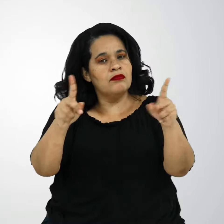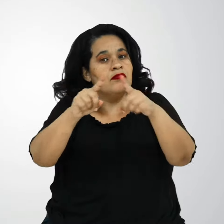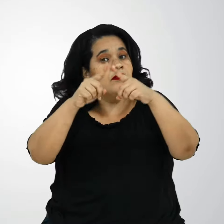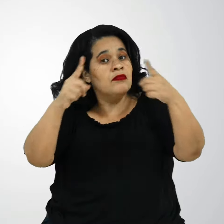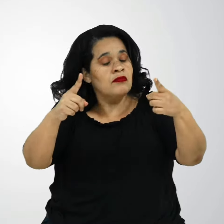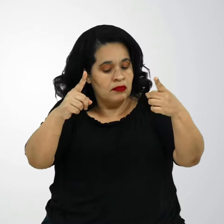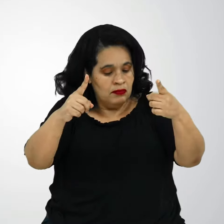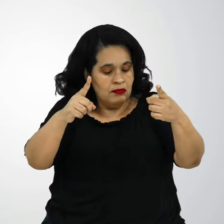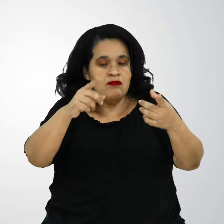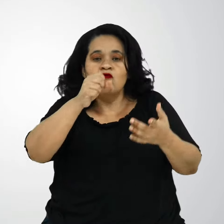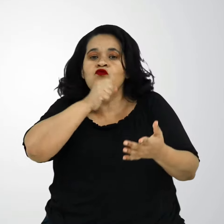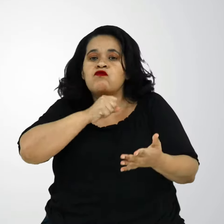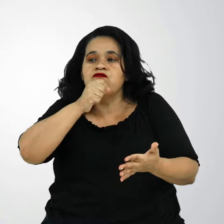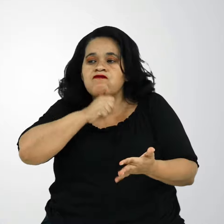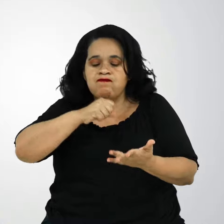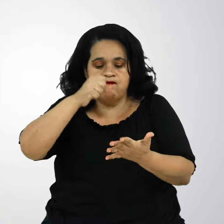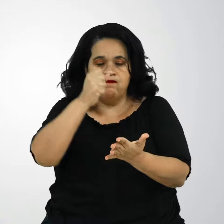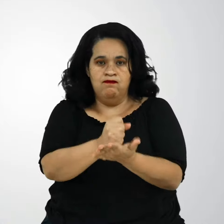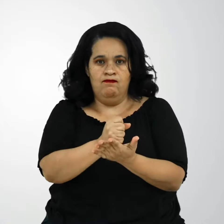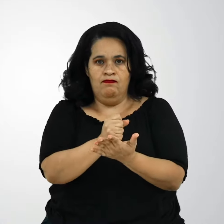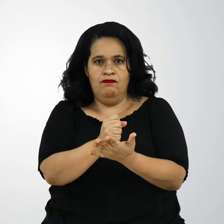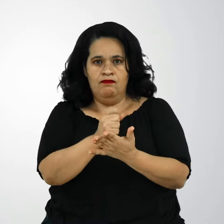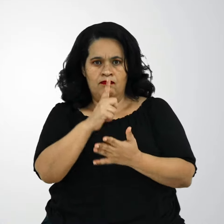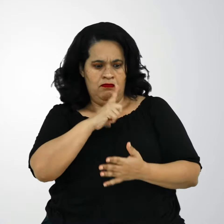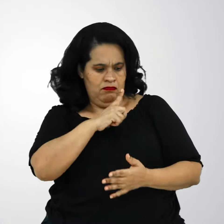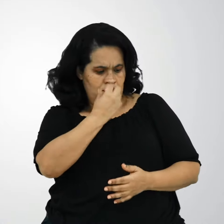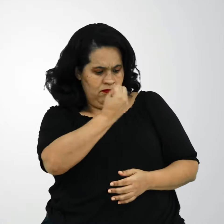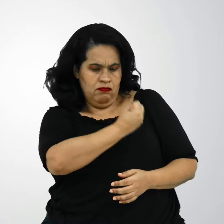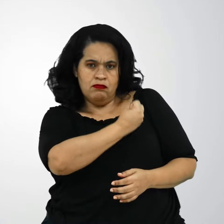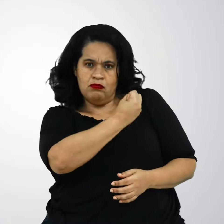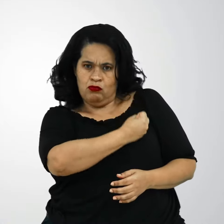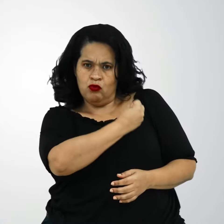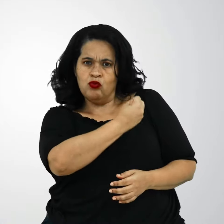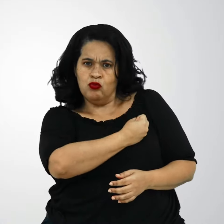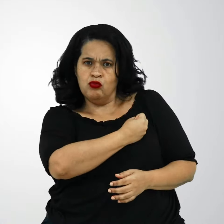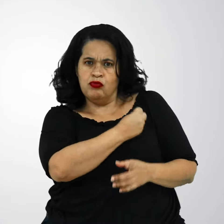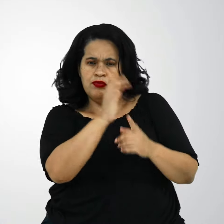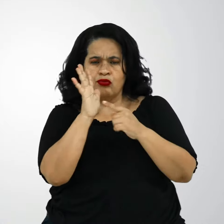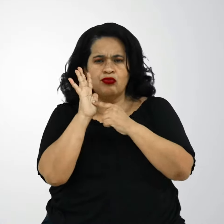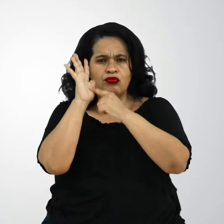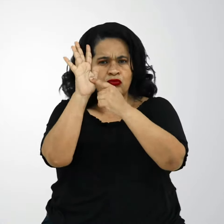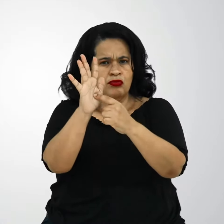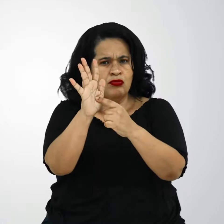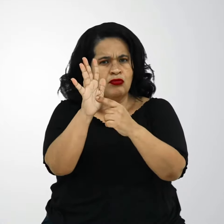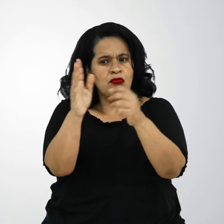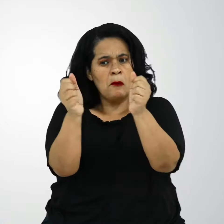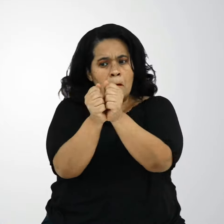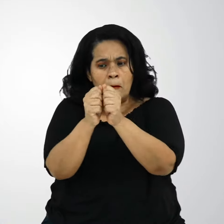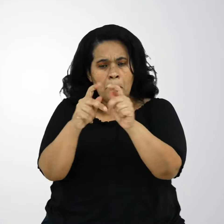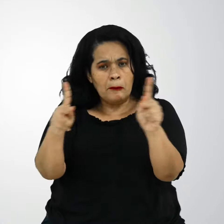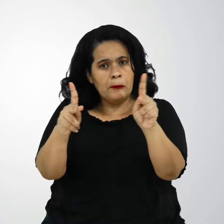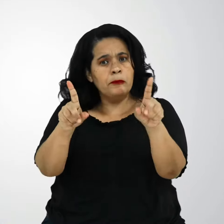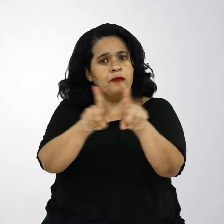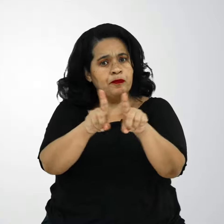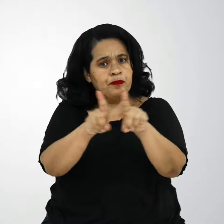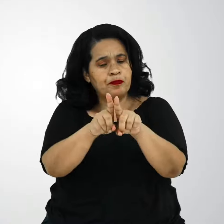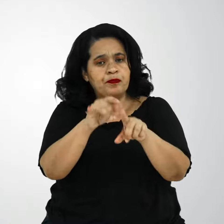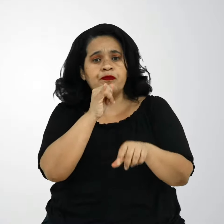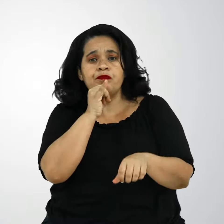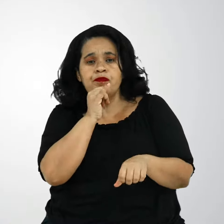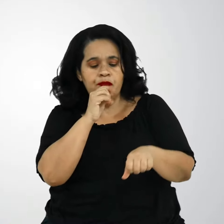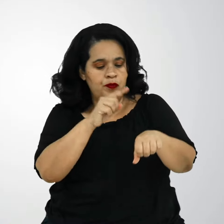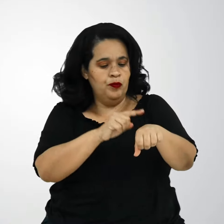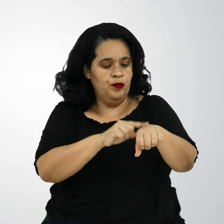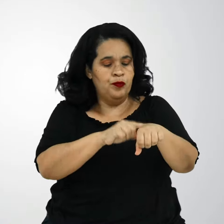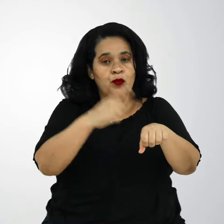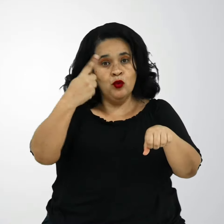alguns numerais, alguns números que aparecem em Daniel, aparecem também em Apocalipse. É aquele lá, um tempo, 2